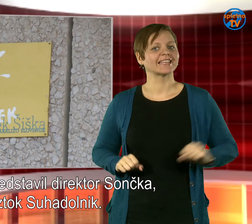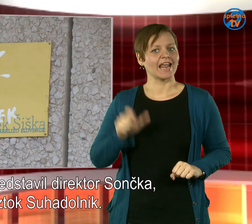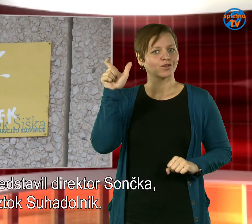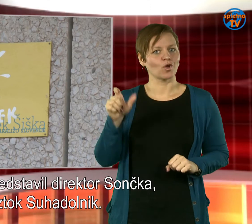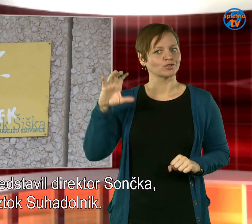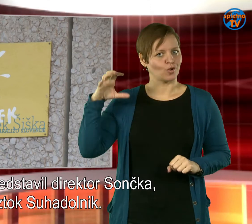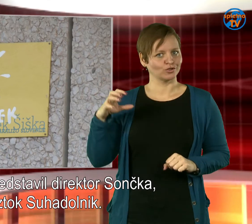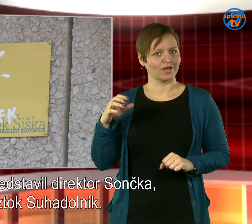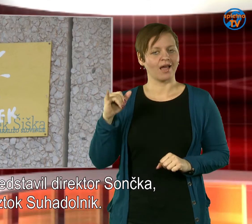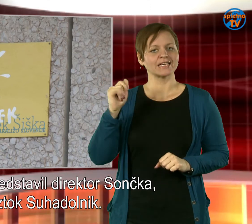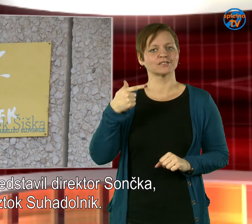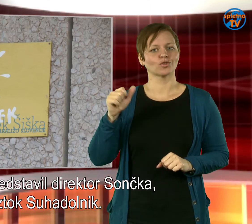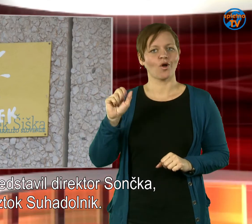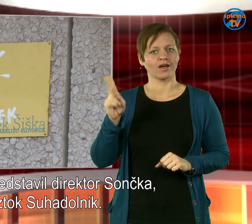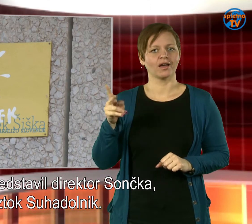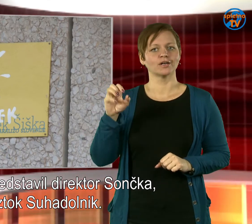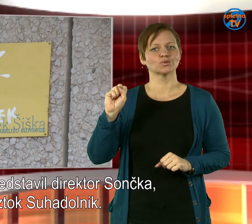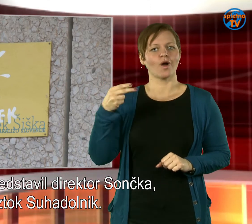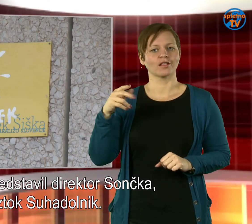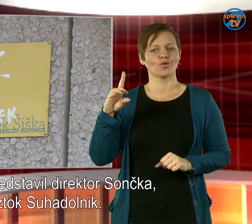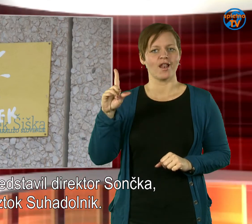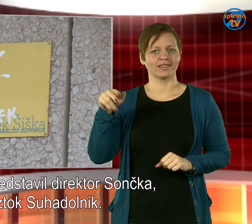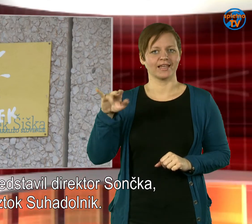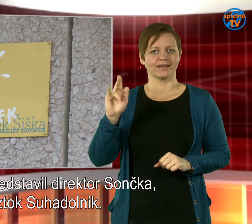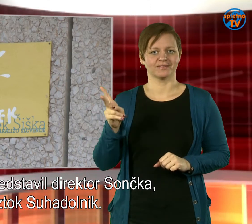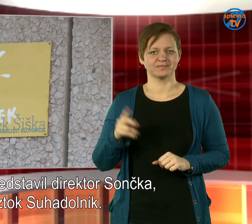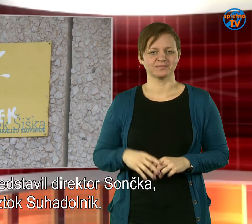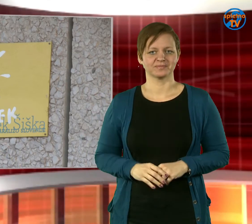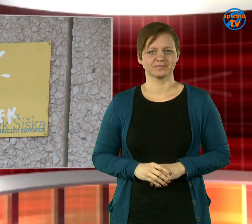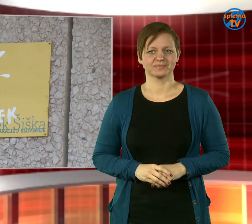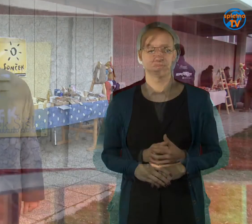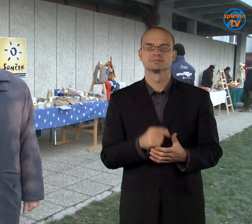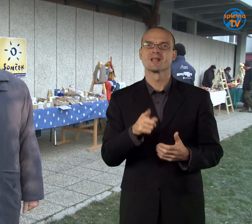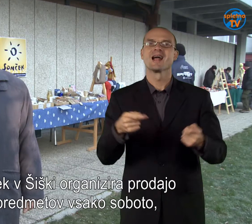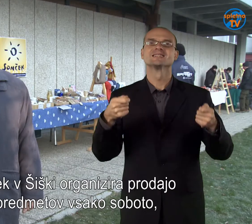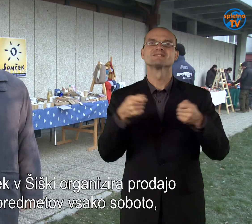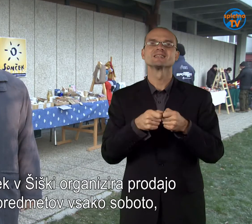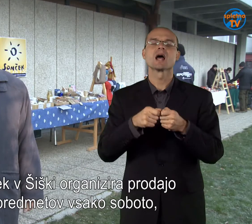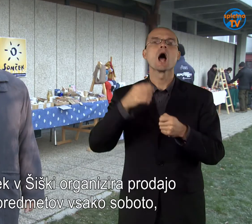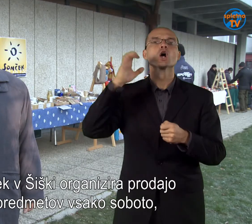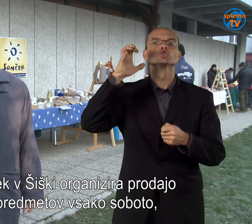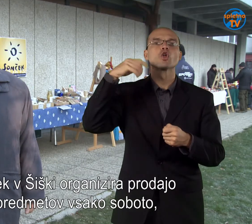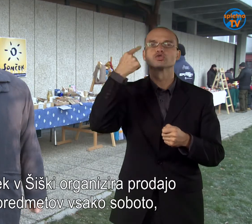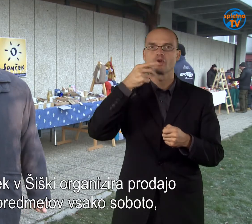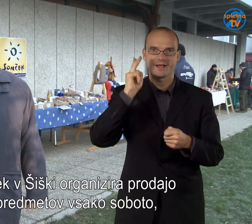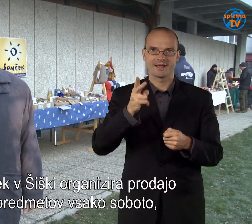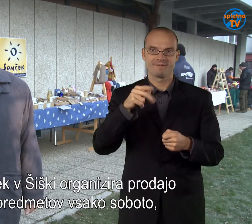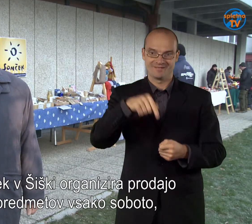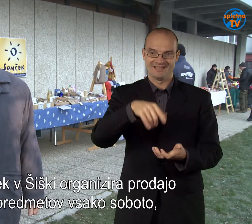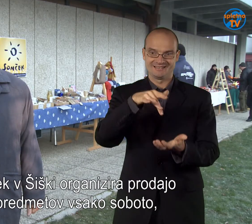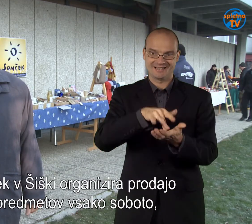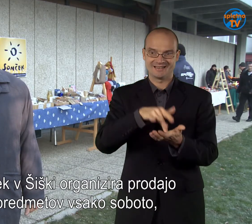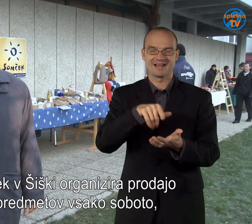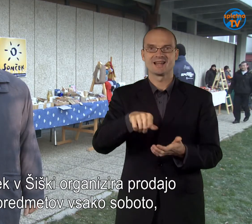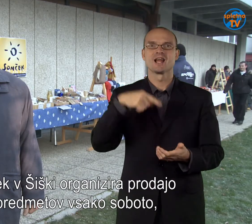Sončka Iztok Suhadolnik. Zveza Sonček v tem